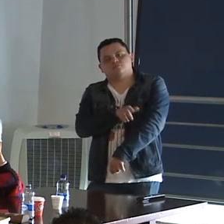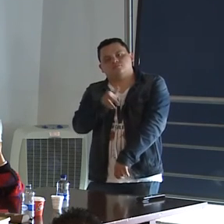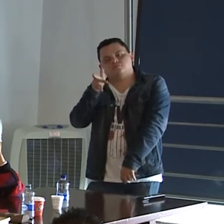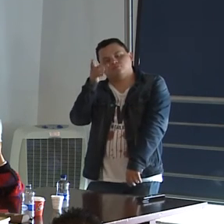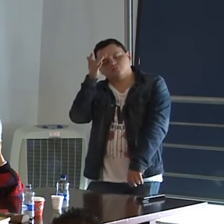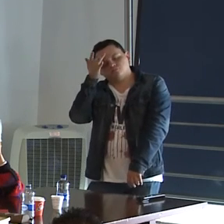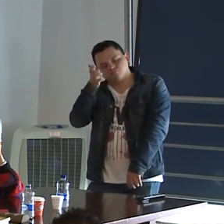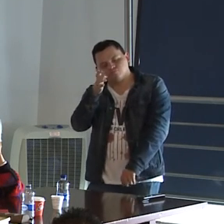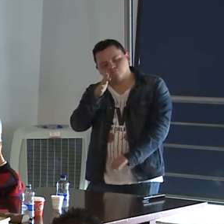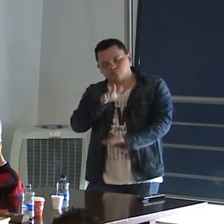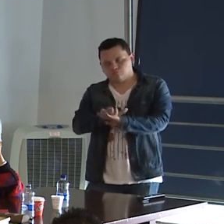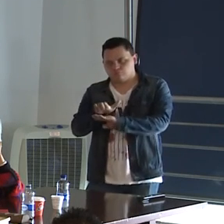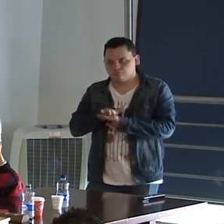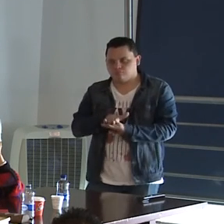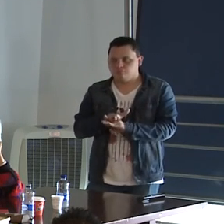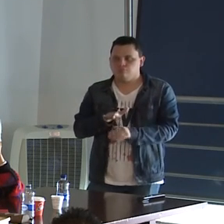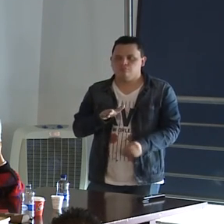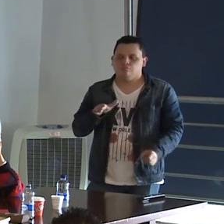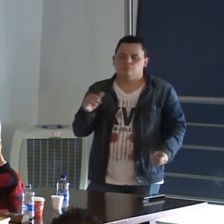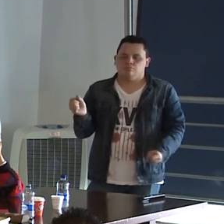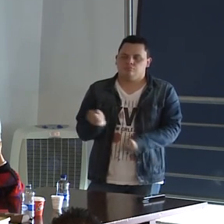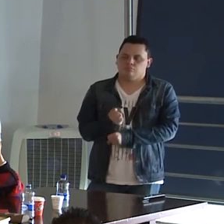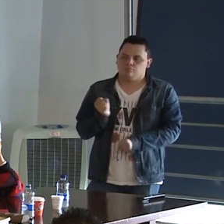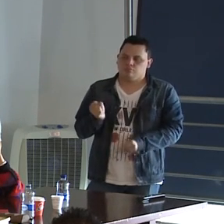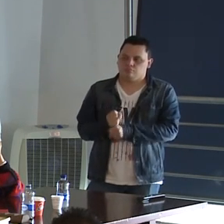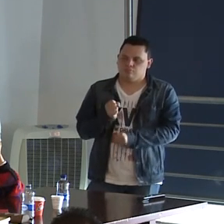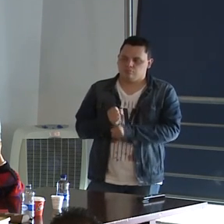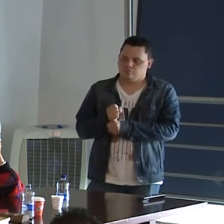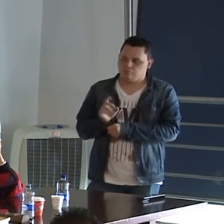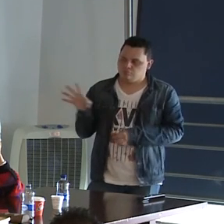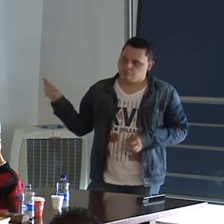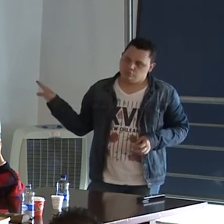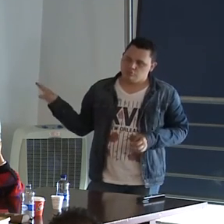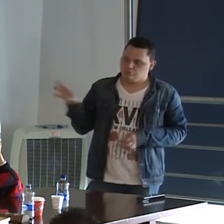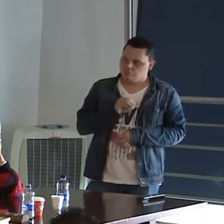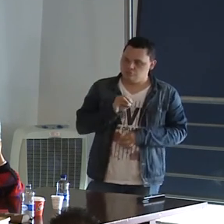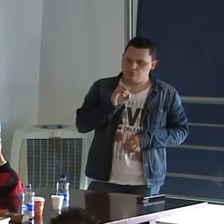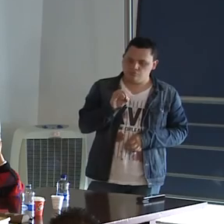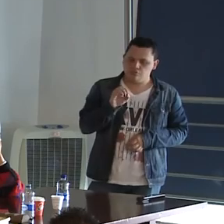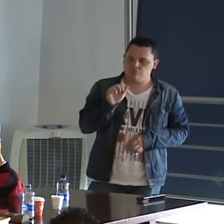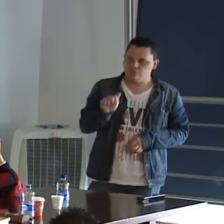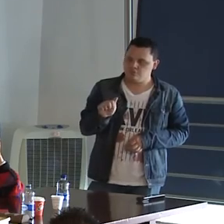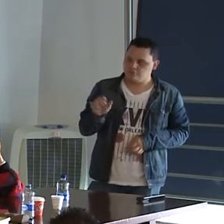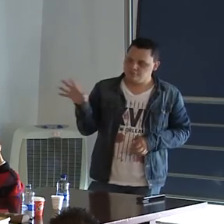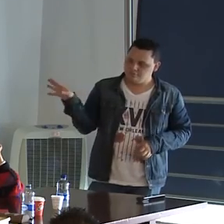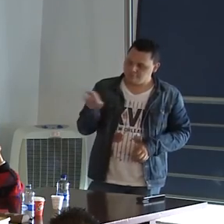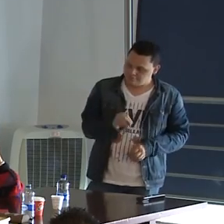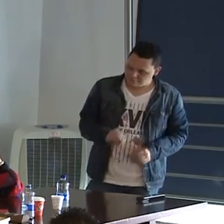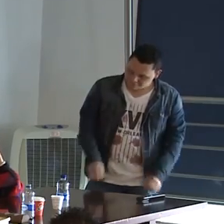porque hay trabajo para todos y para todas.